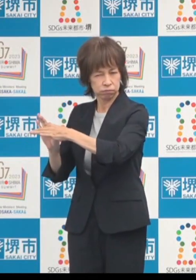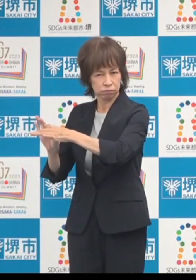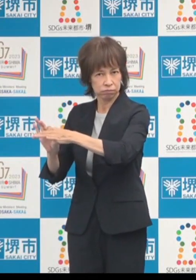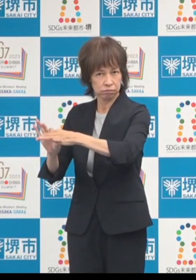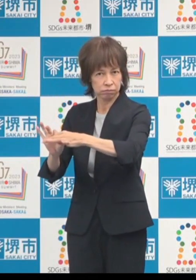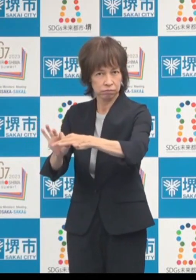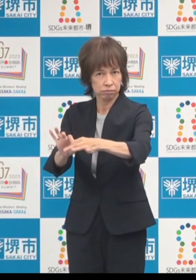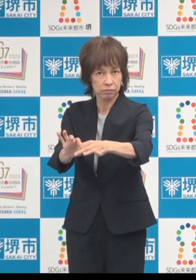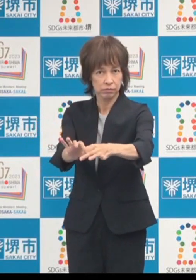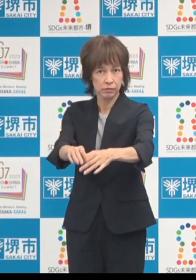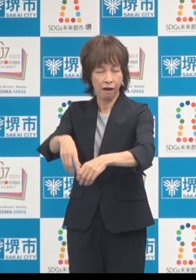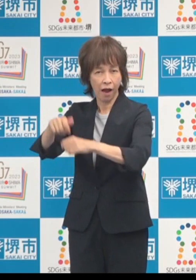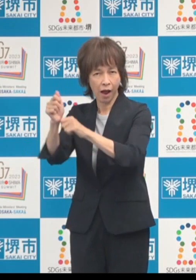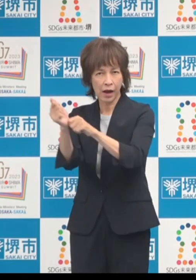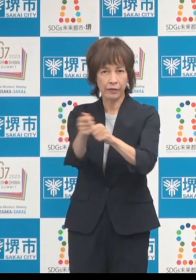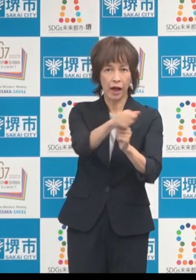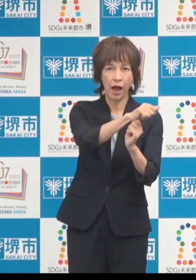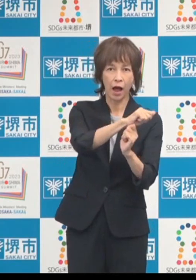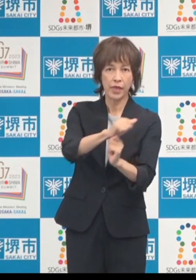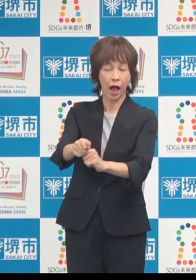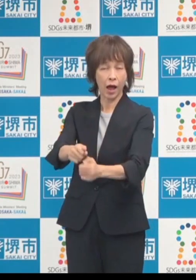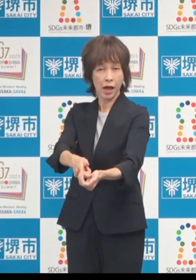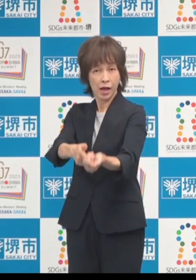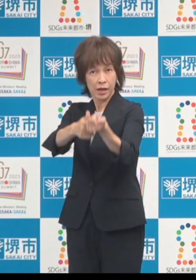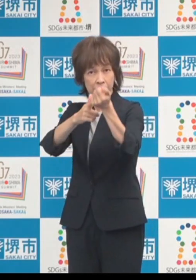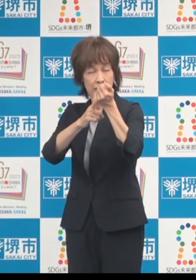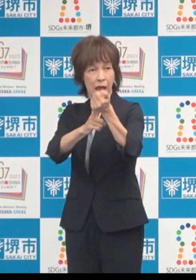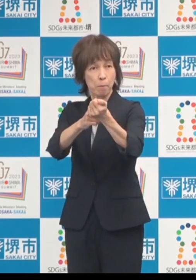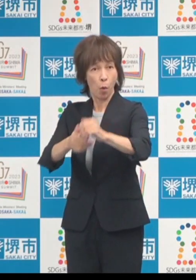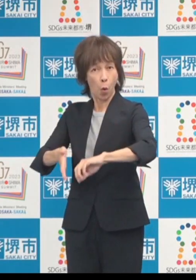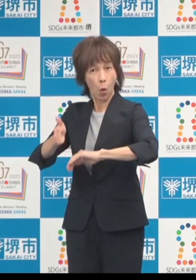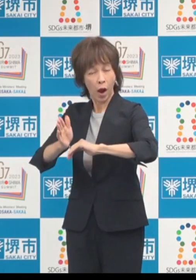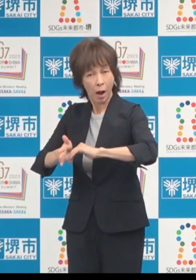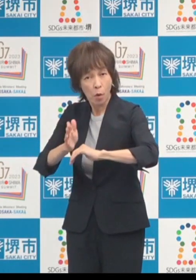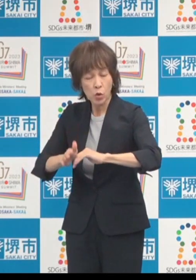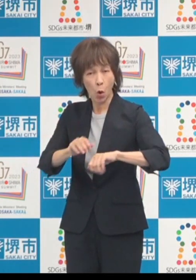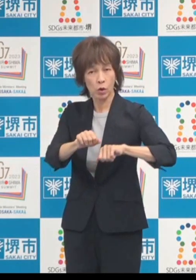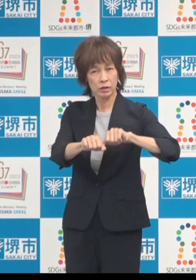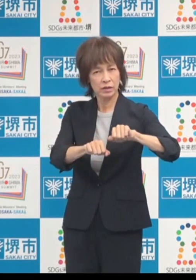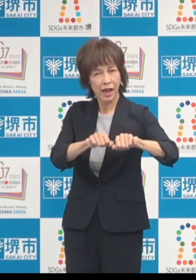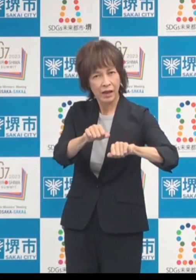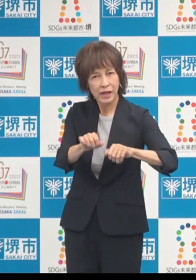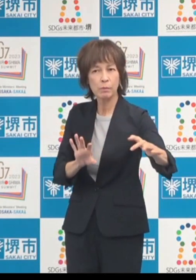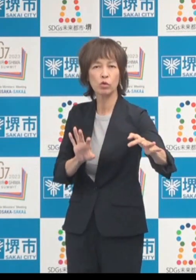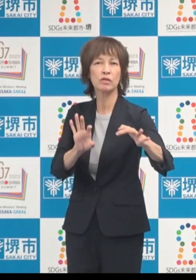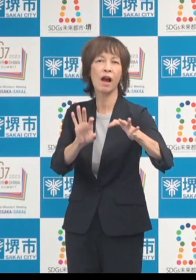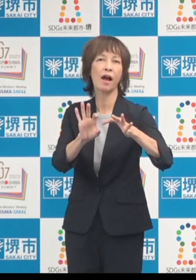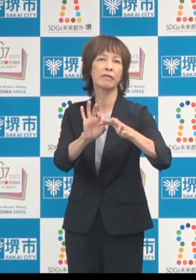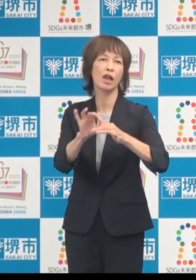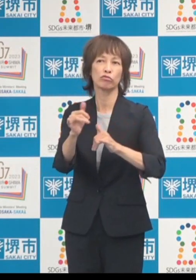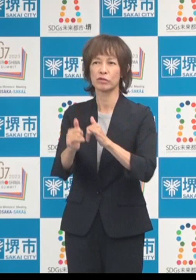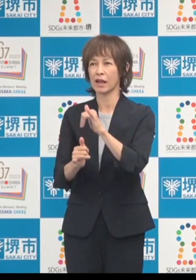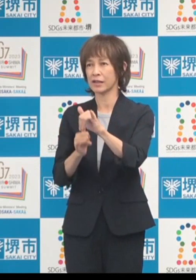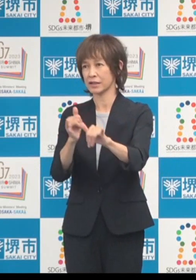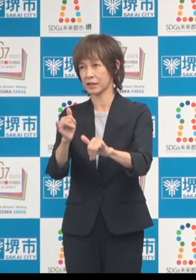刀、鉄砲、堺打ち刃物、また現代の自転車産業にもつながっていると歴史がございます。堺のこのものづく